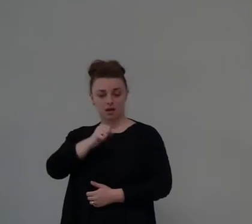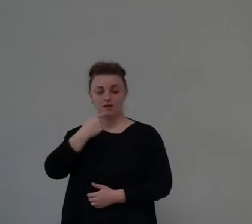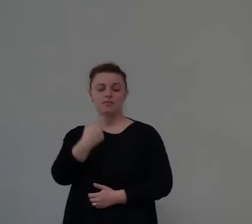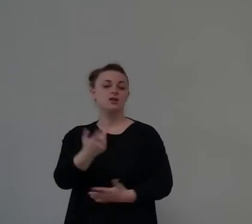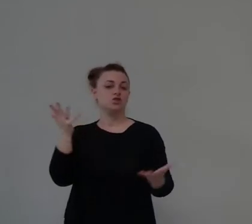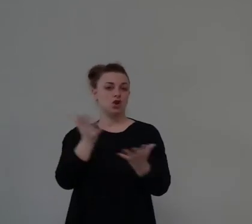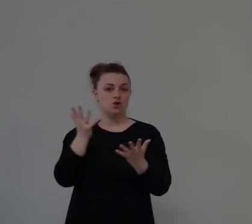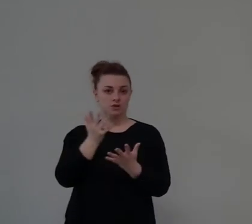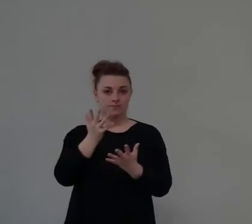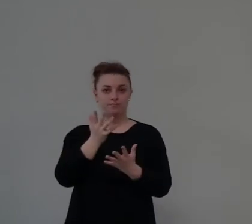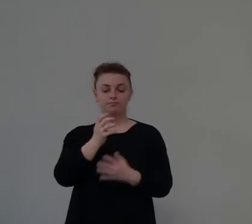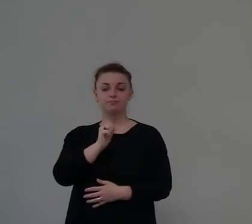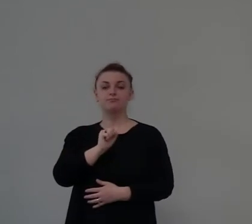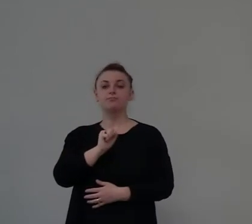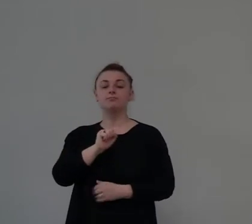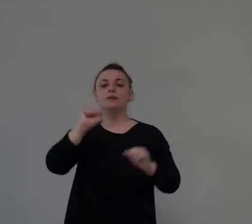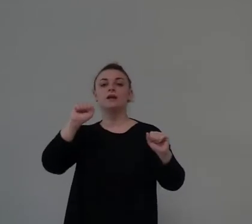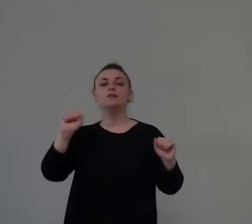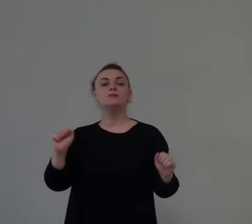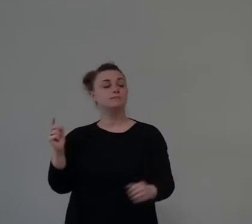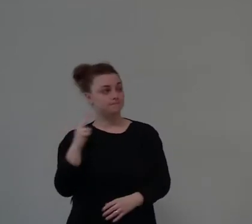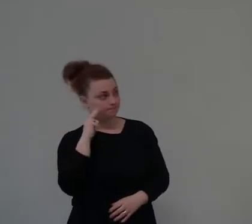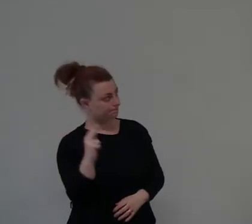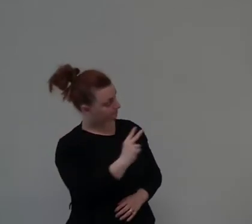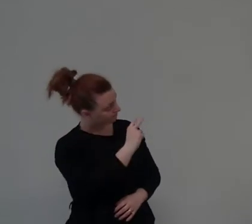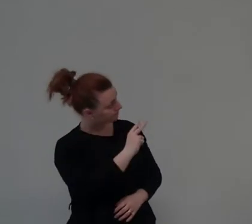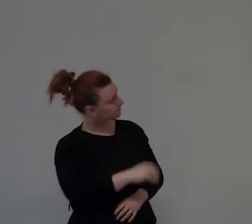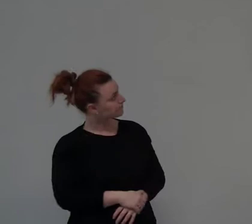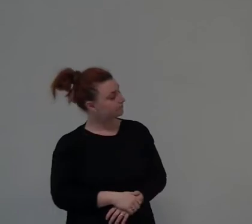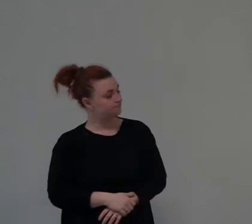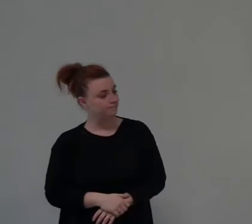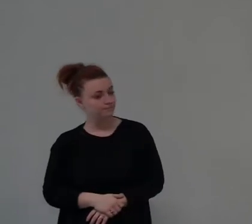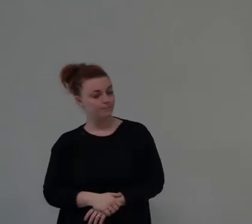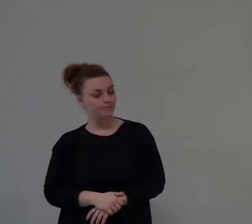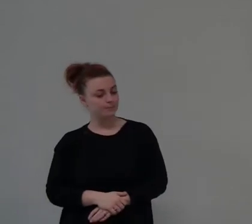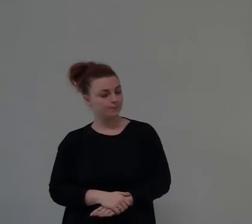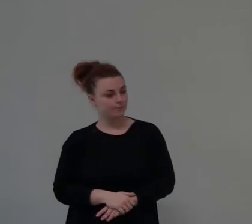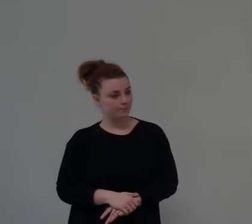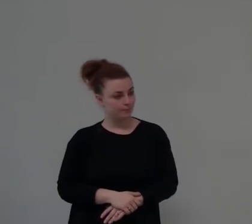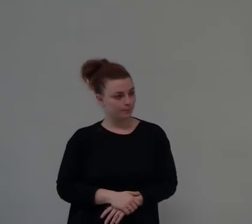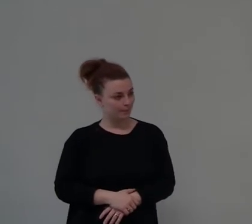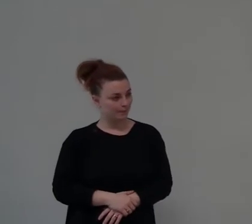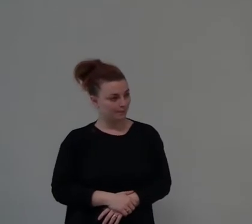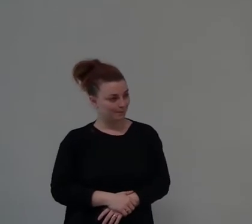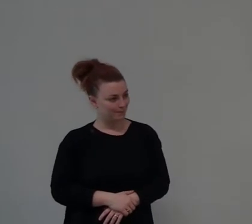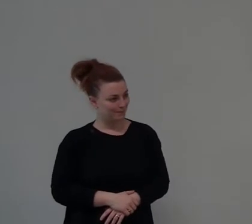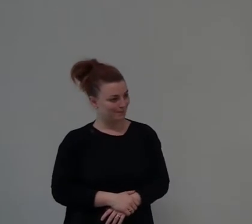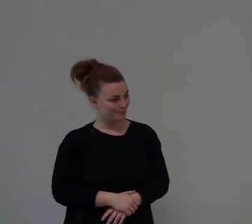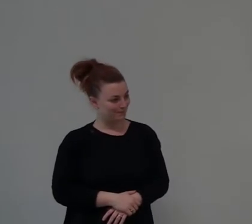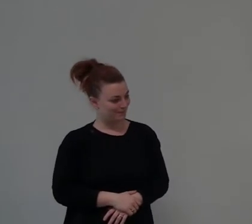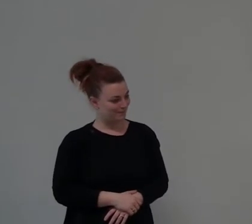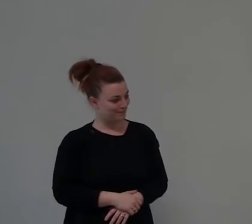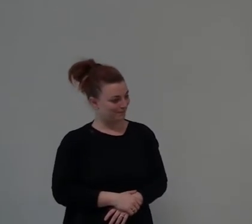Geremia 17:9-10: il cuore è ingannevole più di ogni altra cosa e insanabilmente maligno. Chi